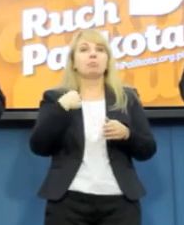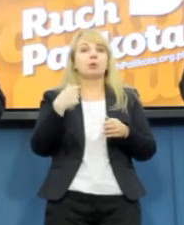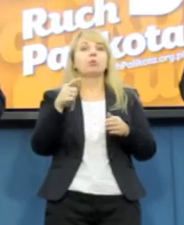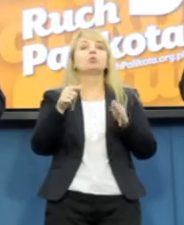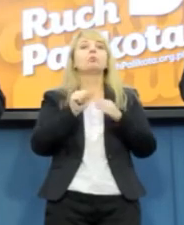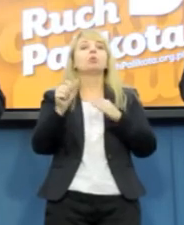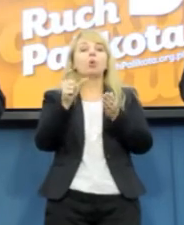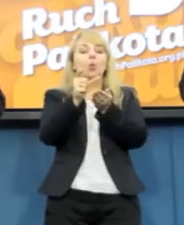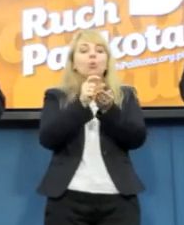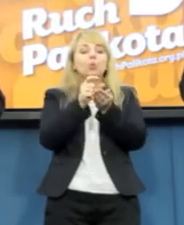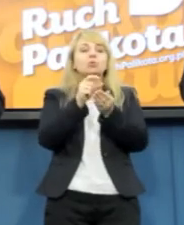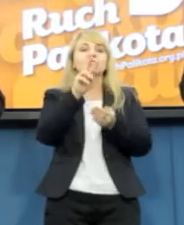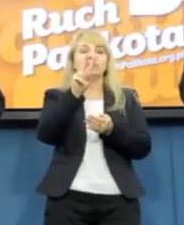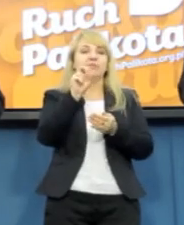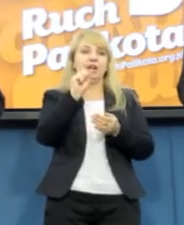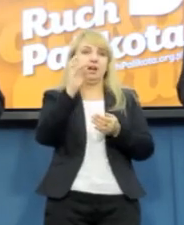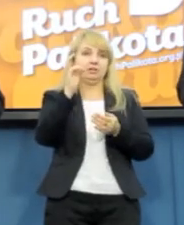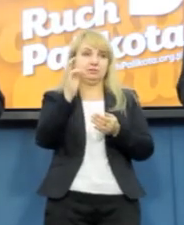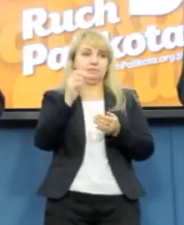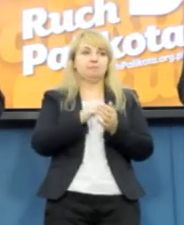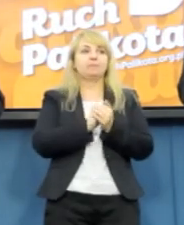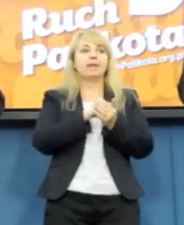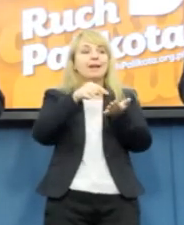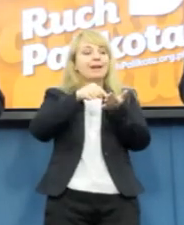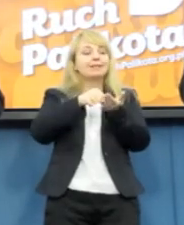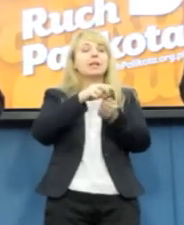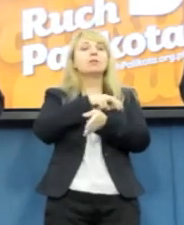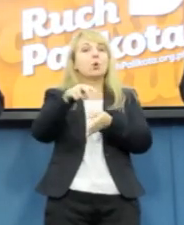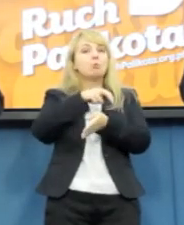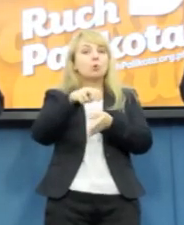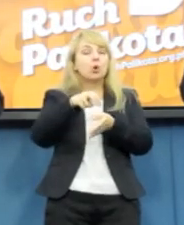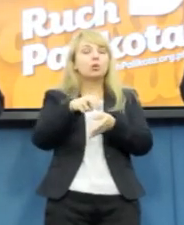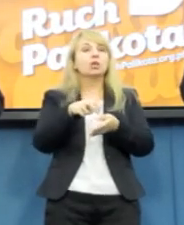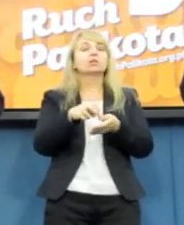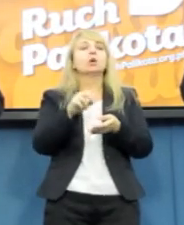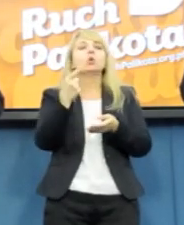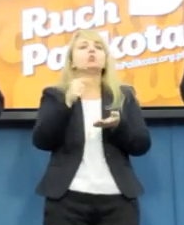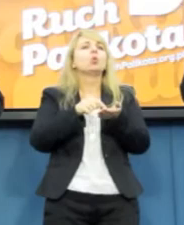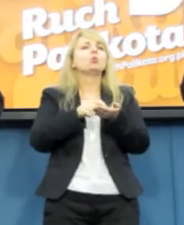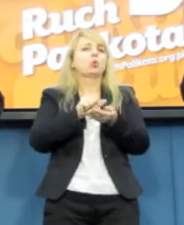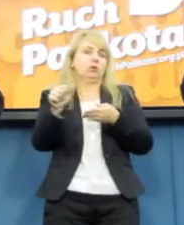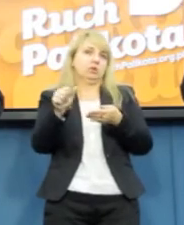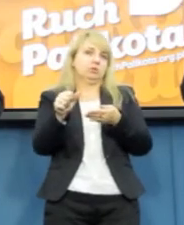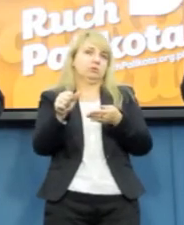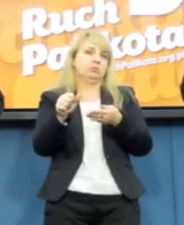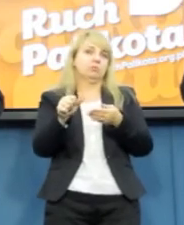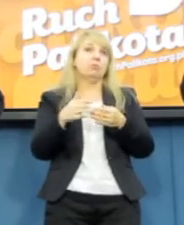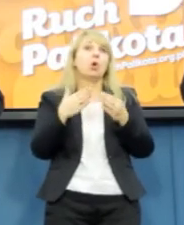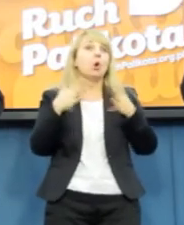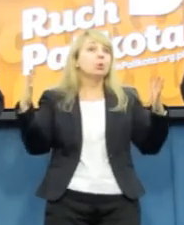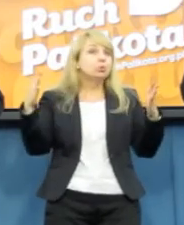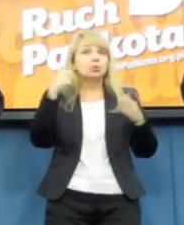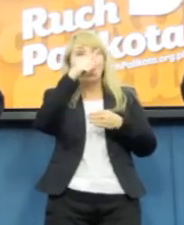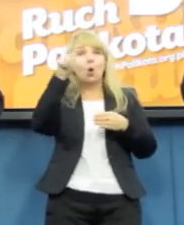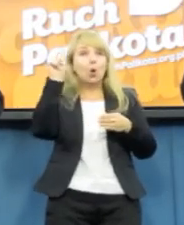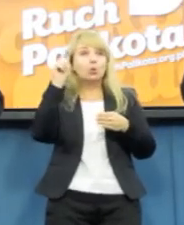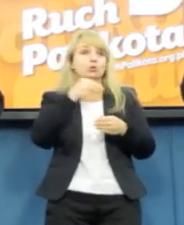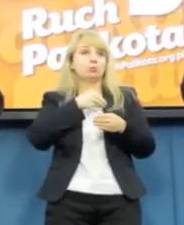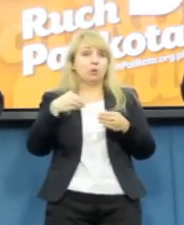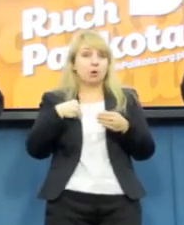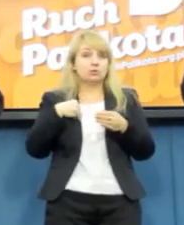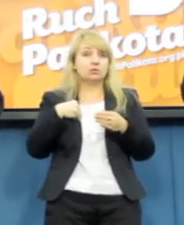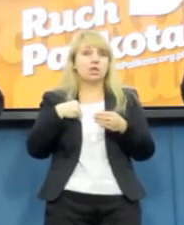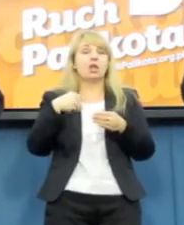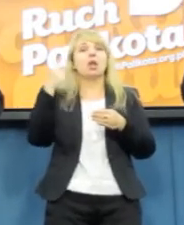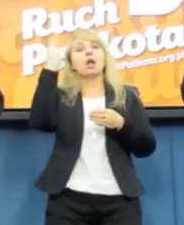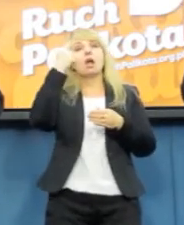z czego dotyczy ten projekt? Otóż proszę Państwa, wielu Polaków w jakimś momencie swojego życia myśli o założeniu firmy. Według